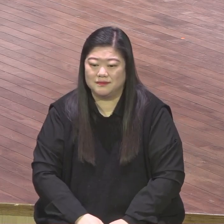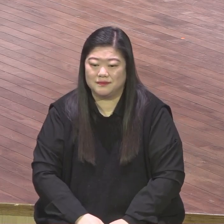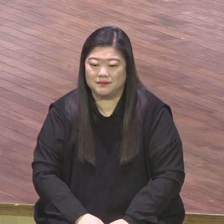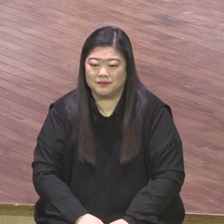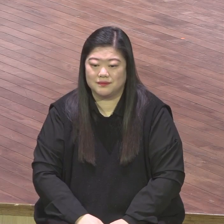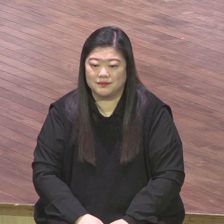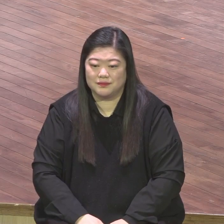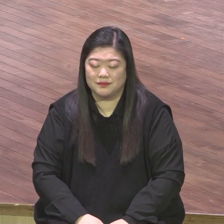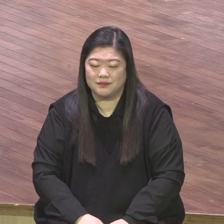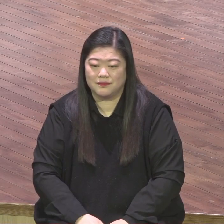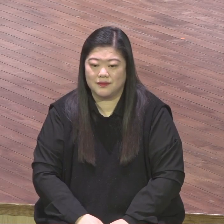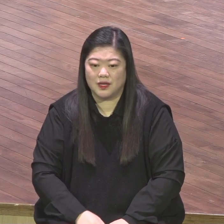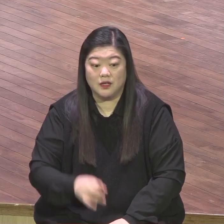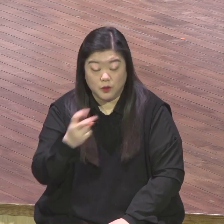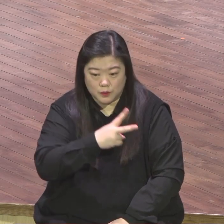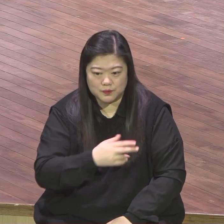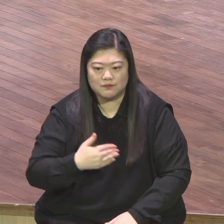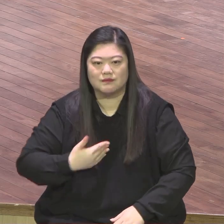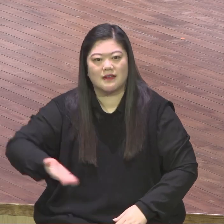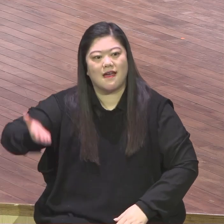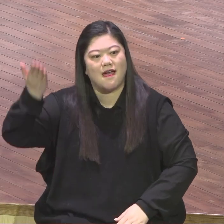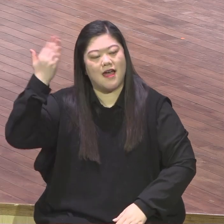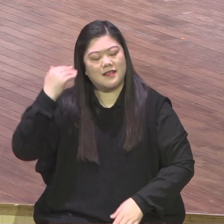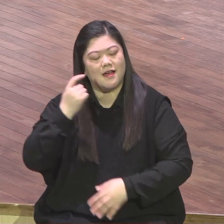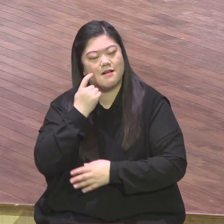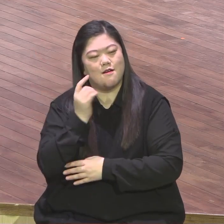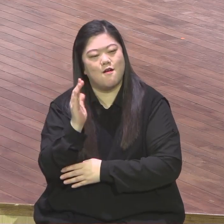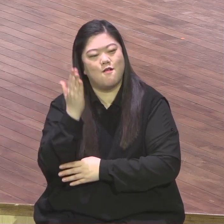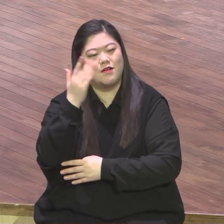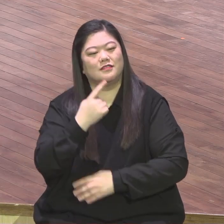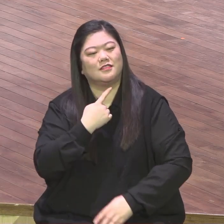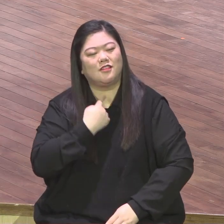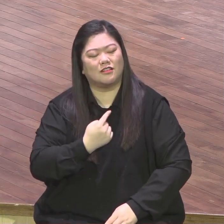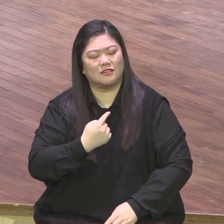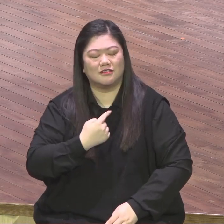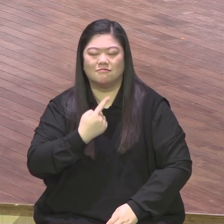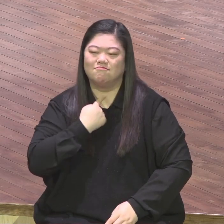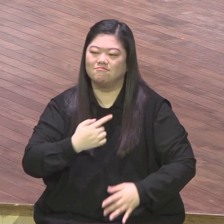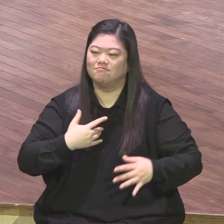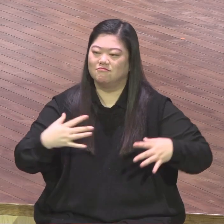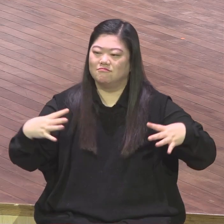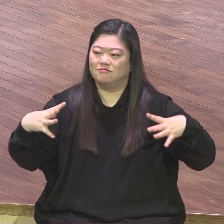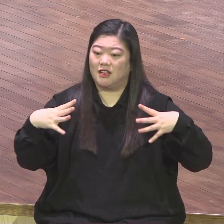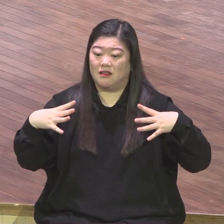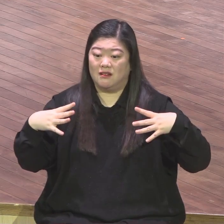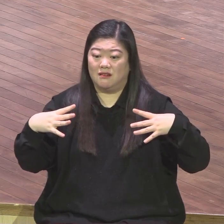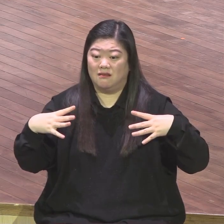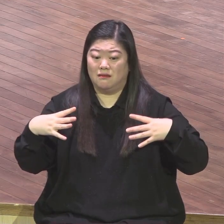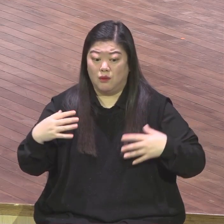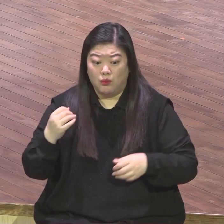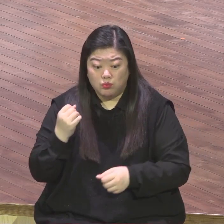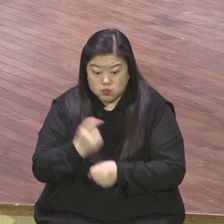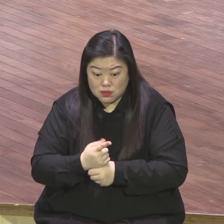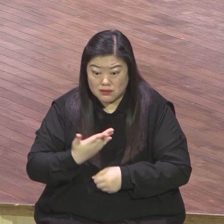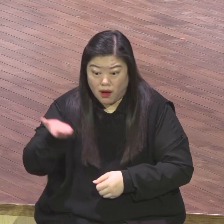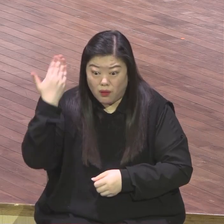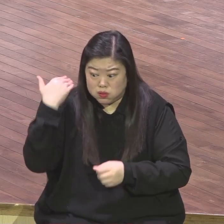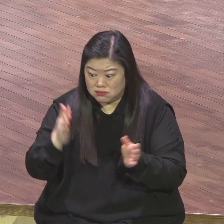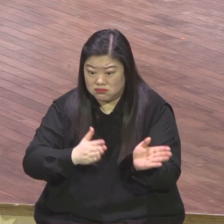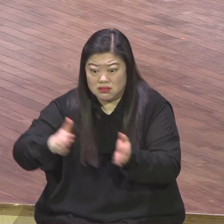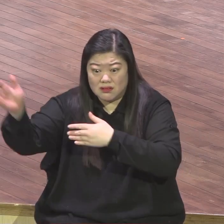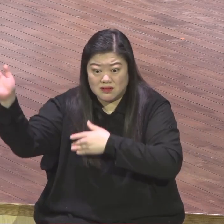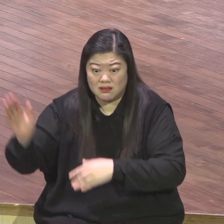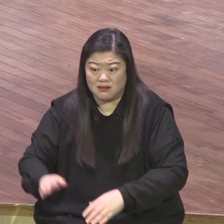과거에 잡혀가 교만해가지고. 이 과거에 실패한 것들을 붙들고 좌절해가지고. 난 안 돼. 뭘 해도 안